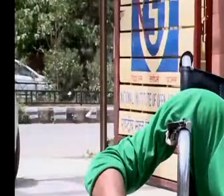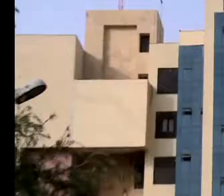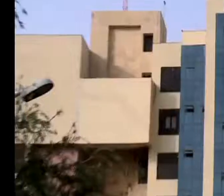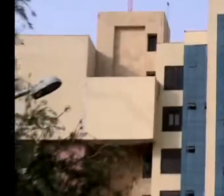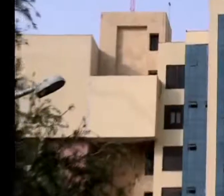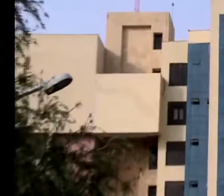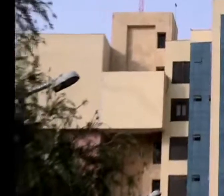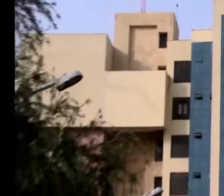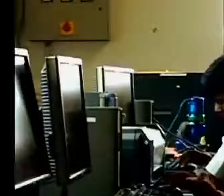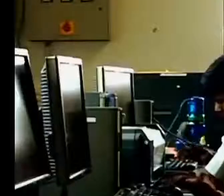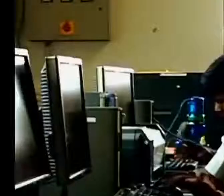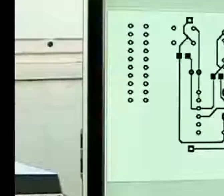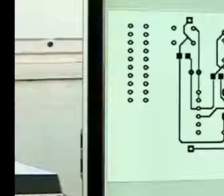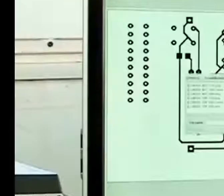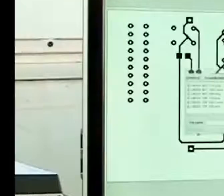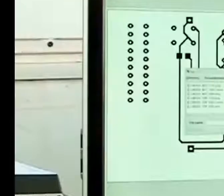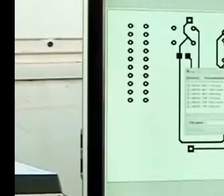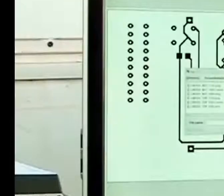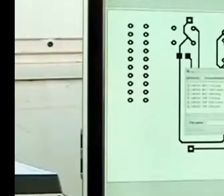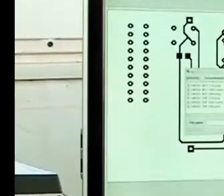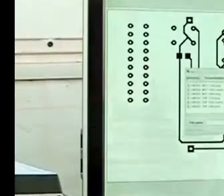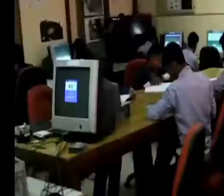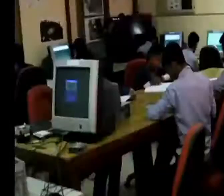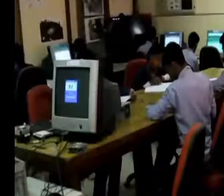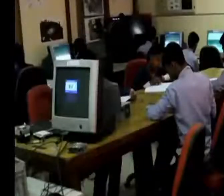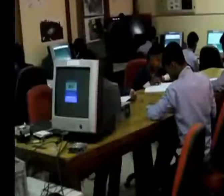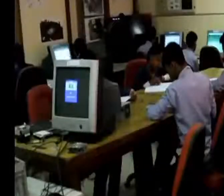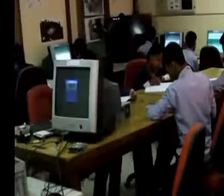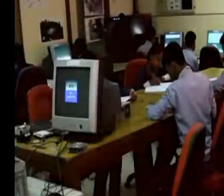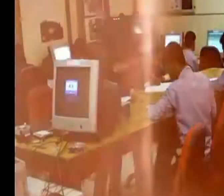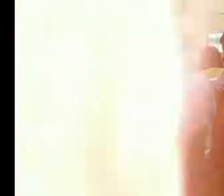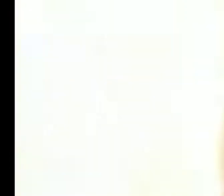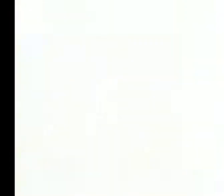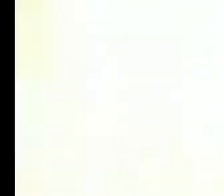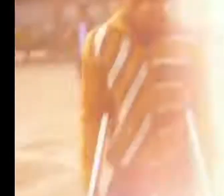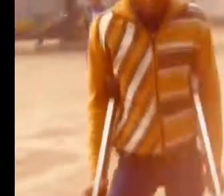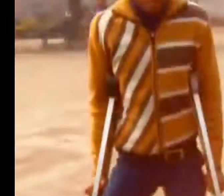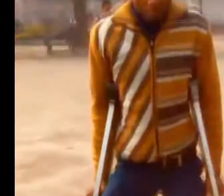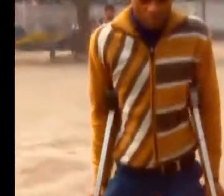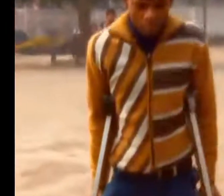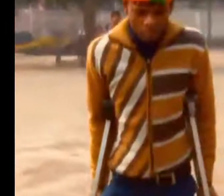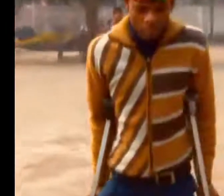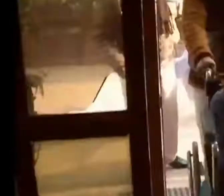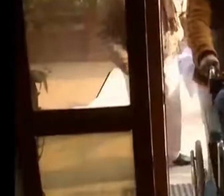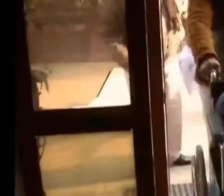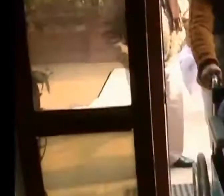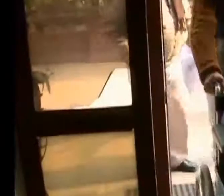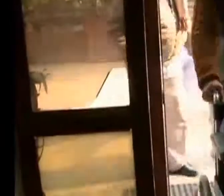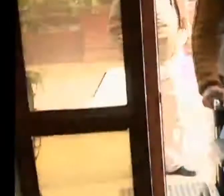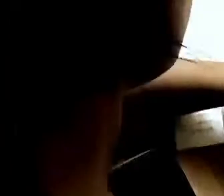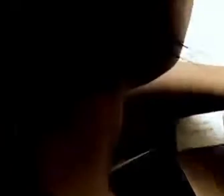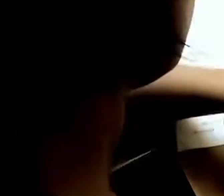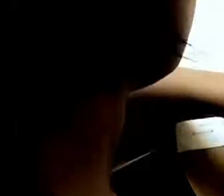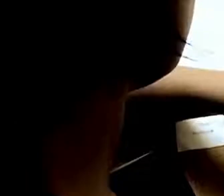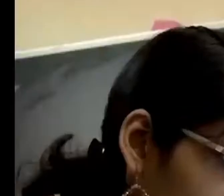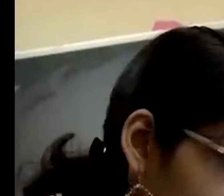हम अपना दीपक स्वयं बने, हम अपना रास्ता